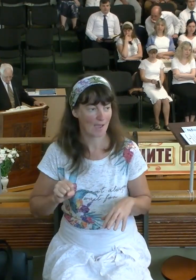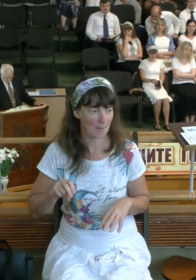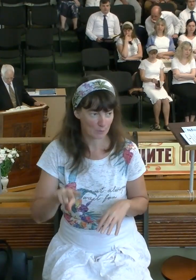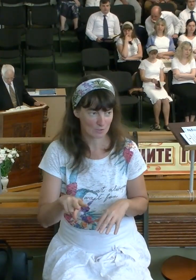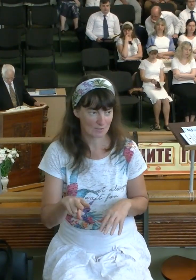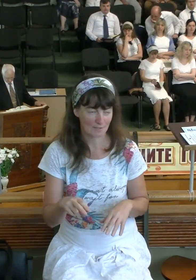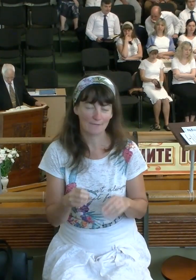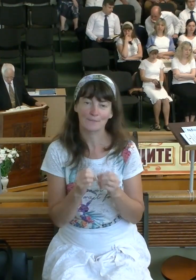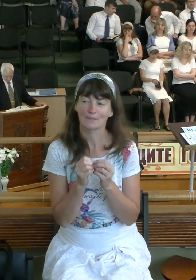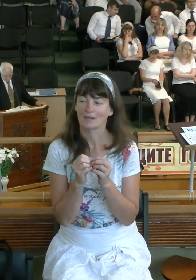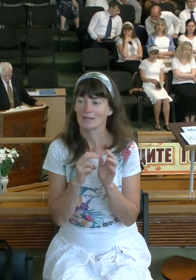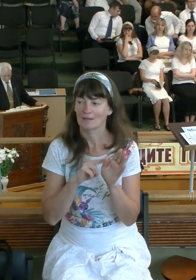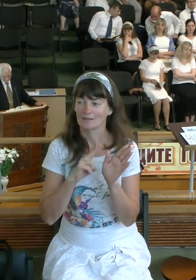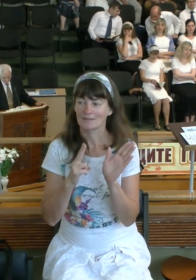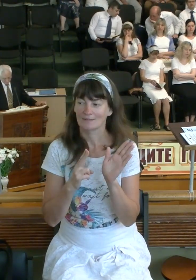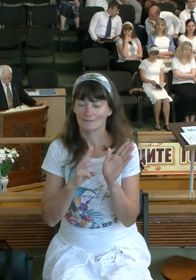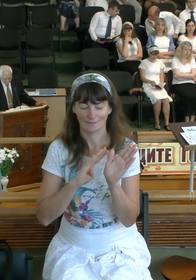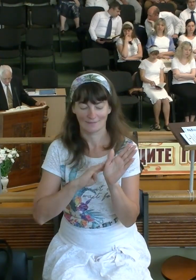первые 3 стиха.